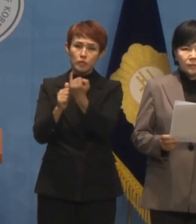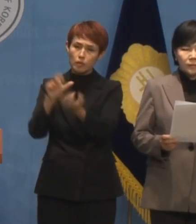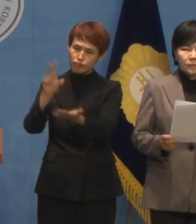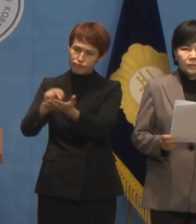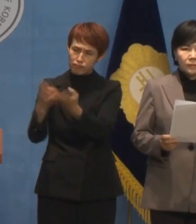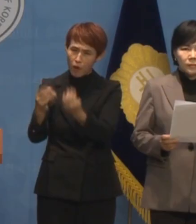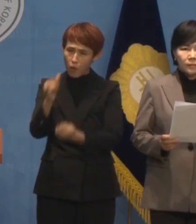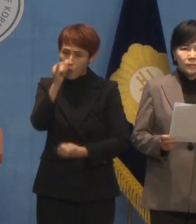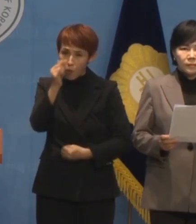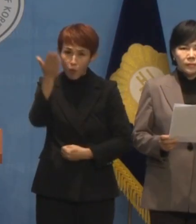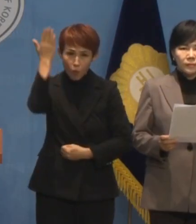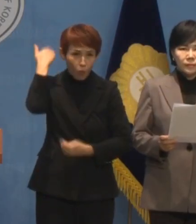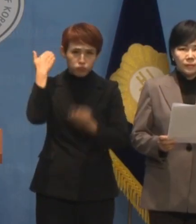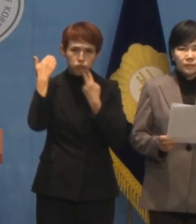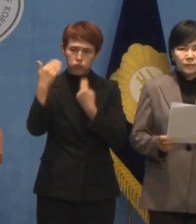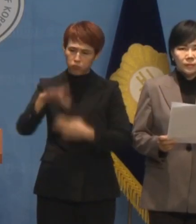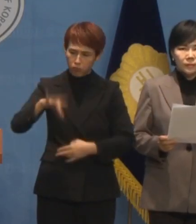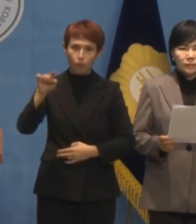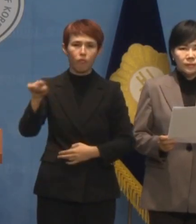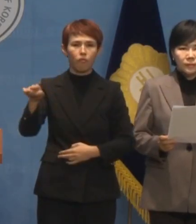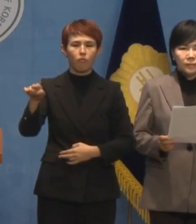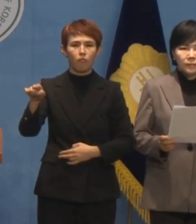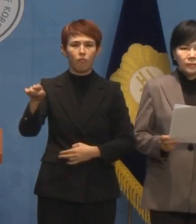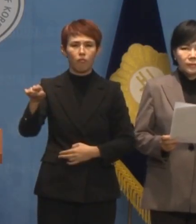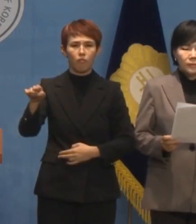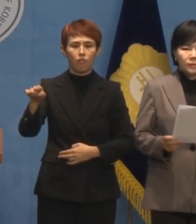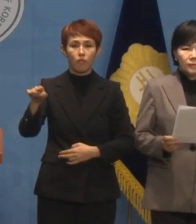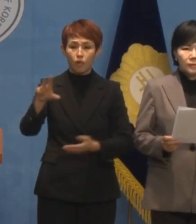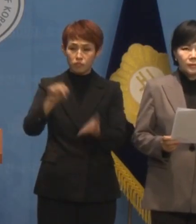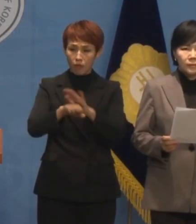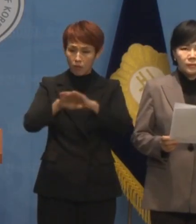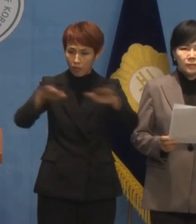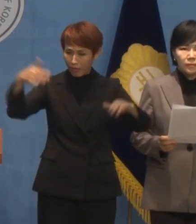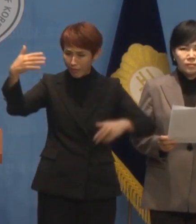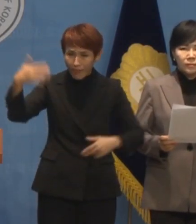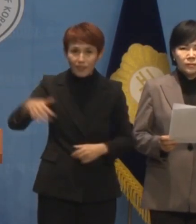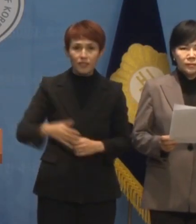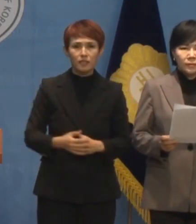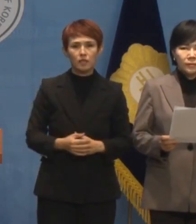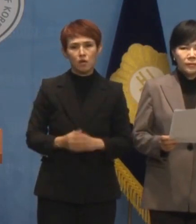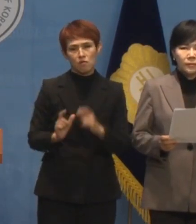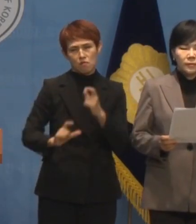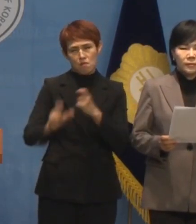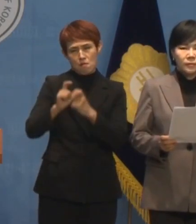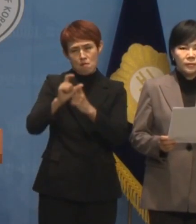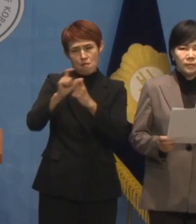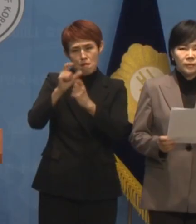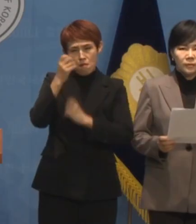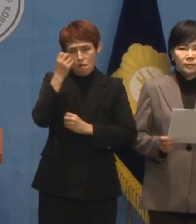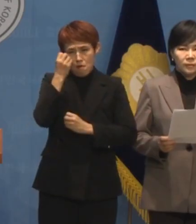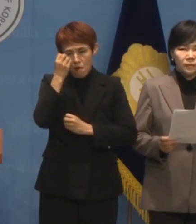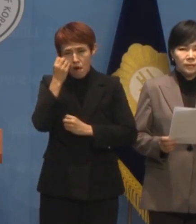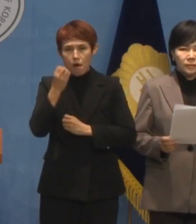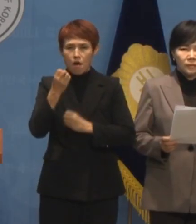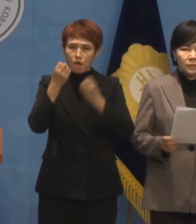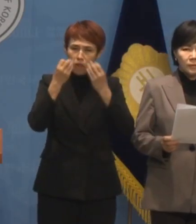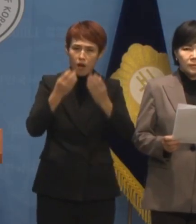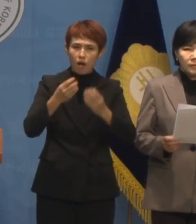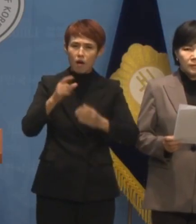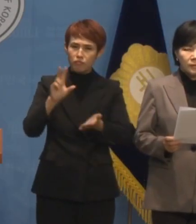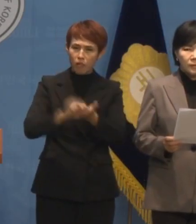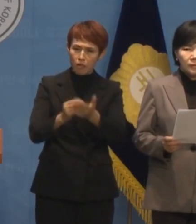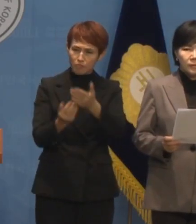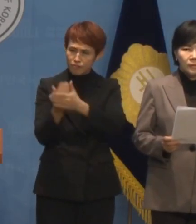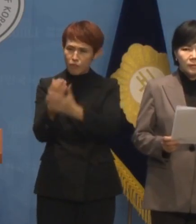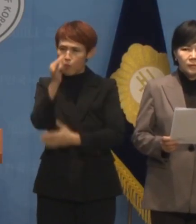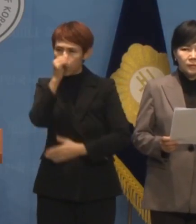배우자가 있었습니까? 그 의혹들이 해소되기는커녕 나날이 새로운 의혹들이 쌓이고만